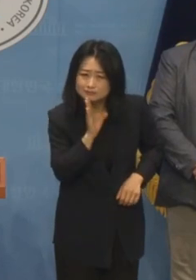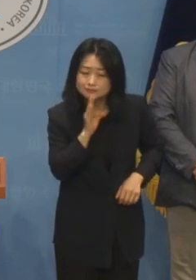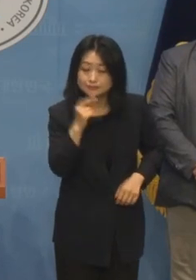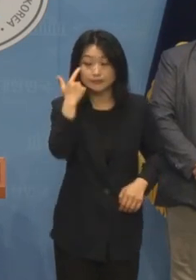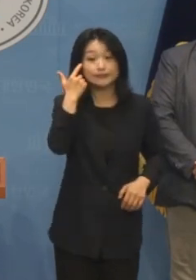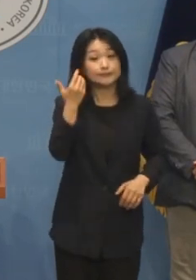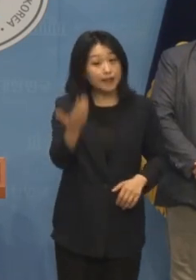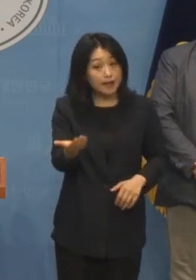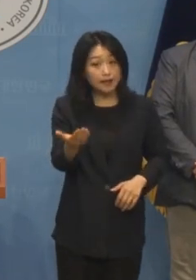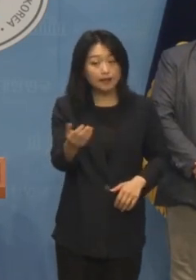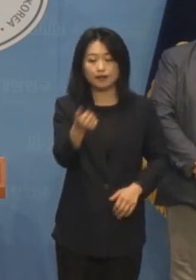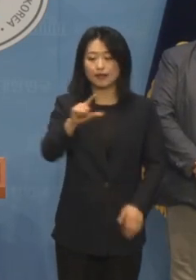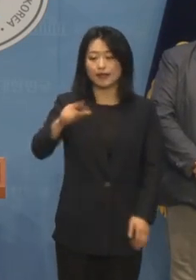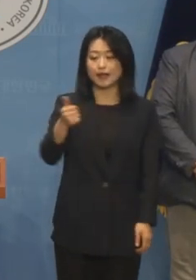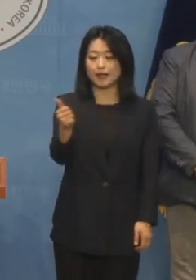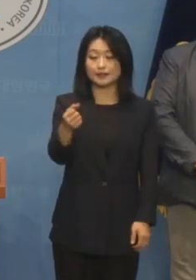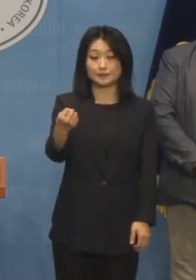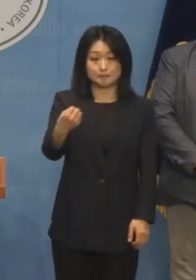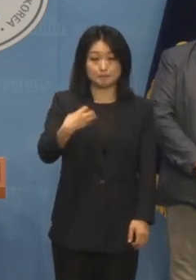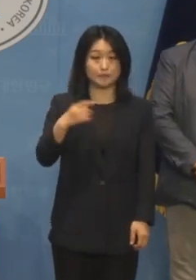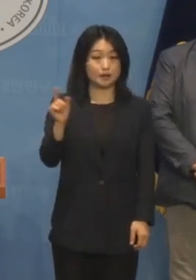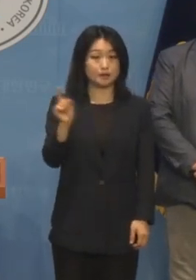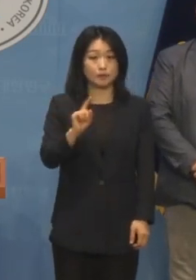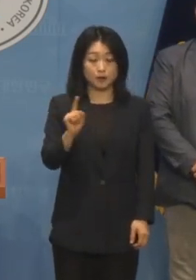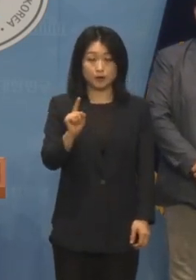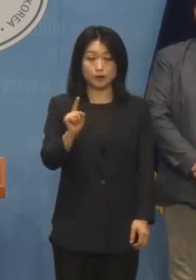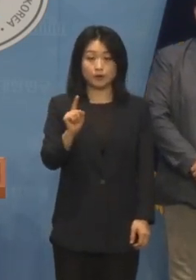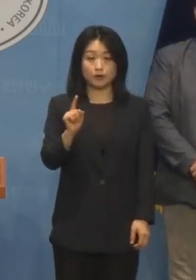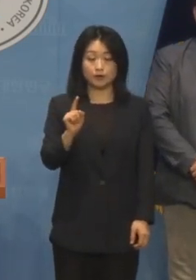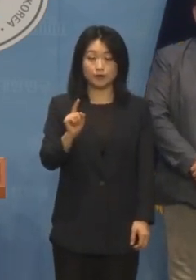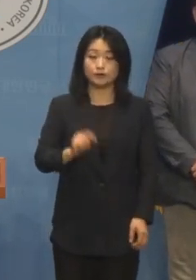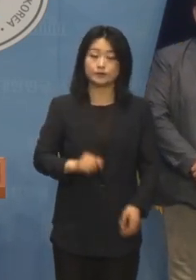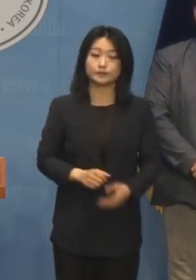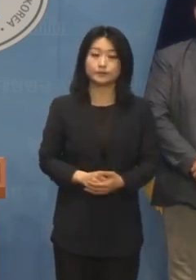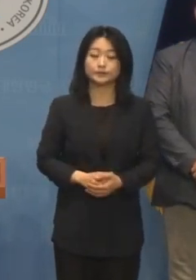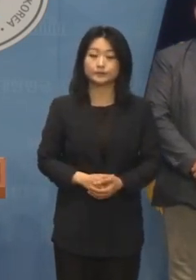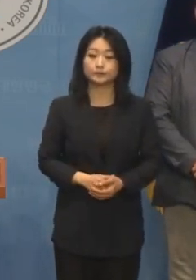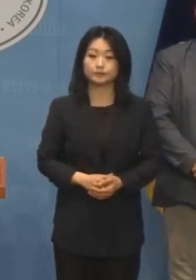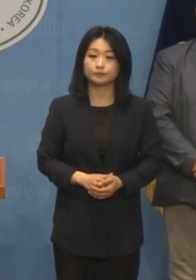그때 한동훈 후보가 그렇게 답합니다.